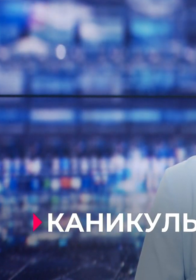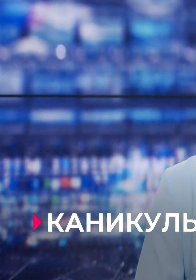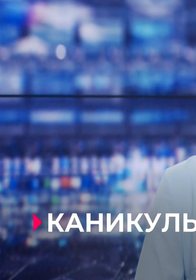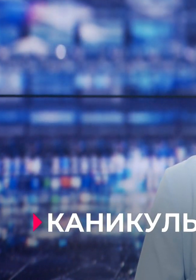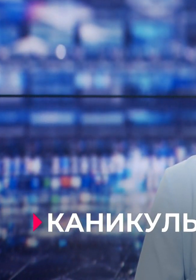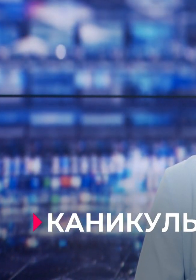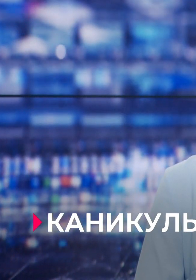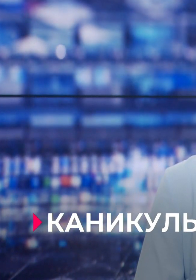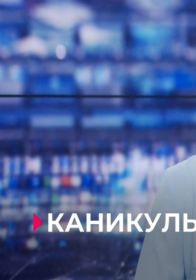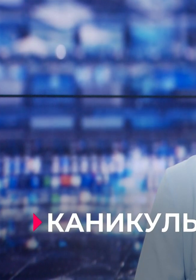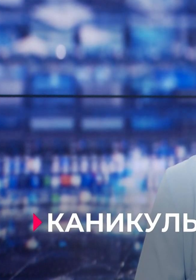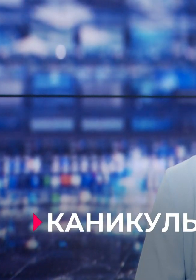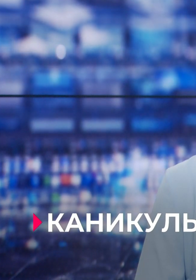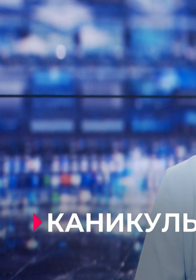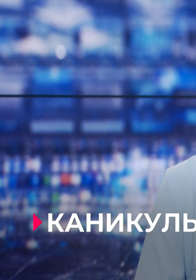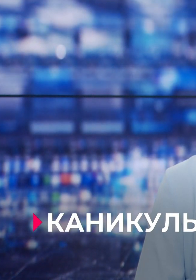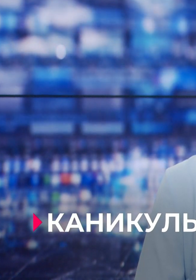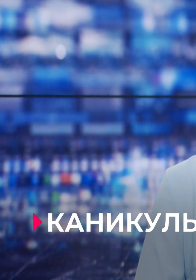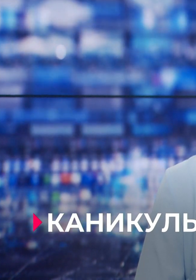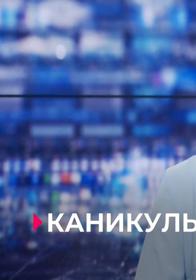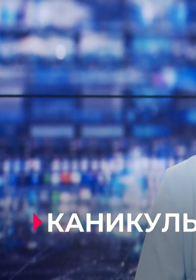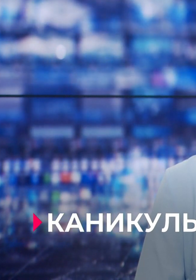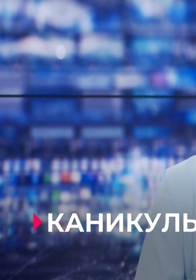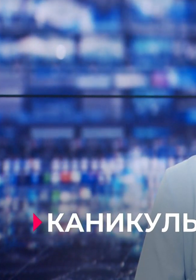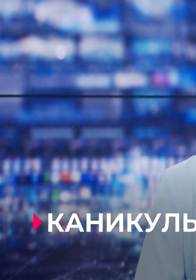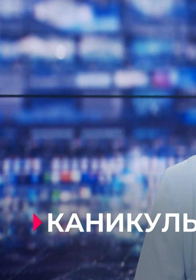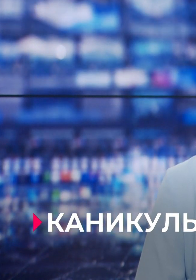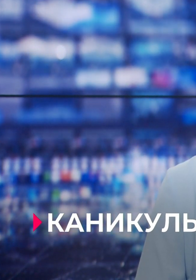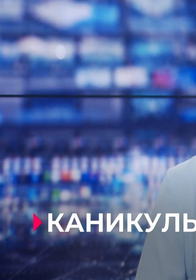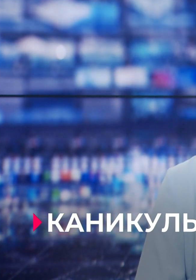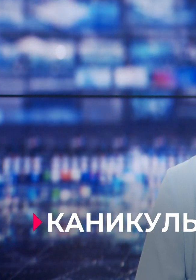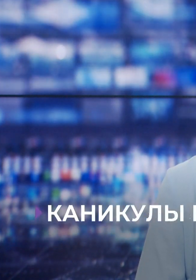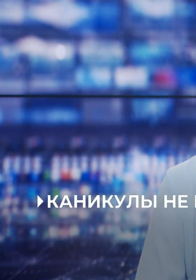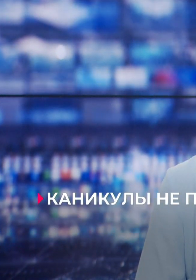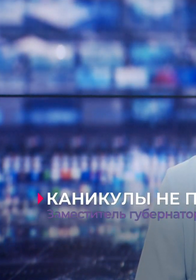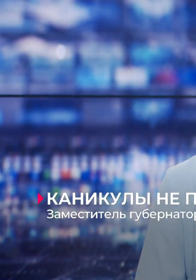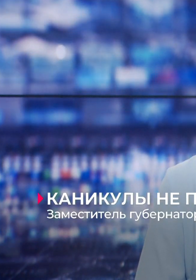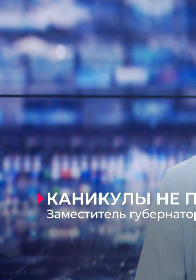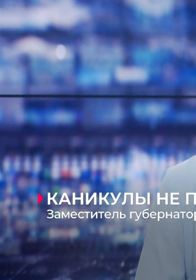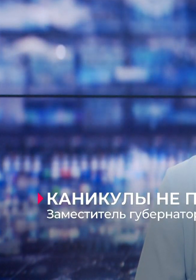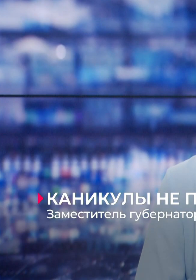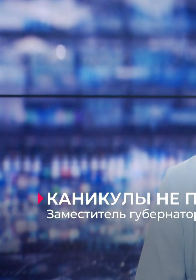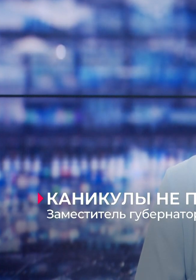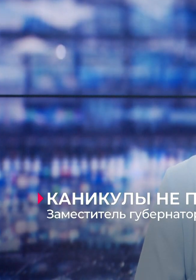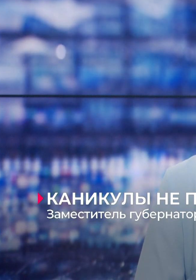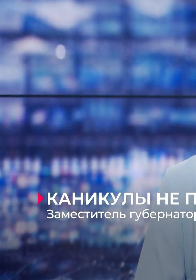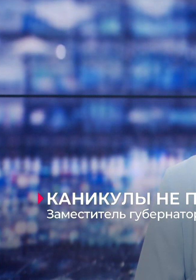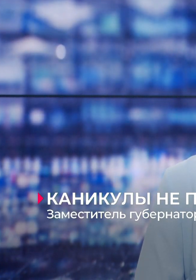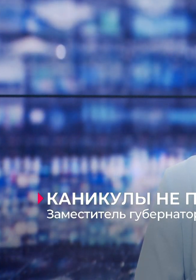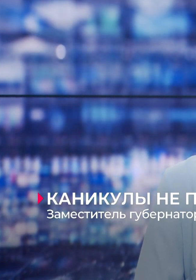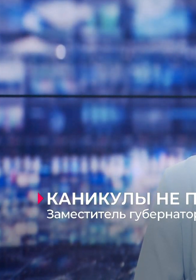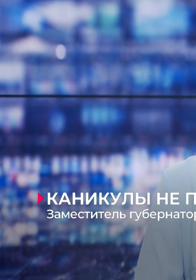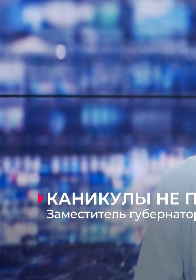Что касается каникул, аналогичных московским, то их в нашем регионе не будет. Об этом и не только сегодня рассказал заместитель губернатора Алексей